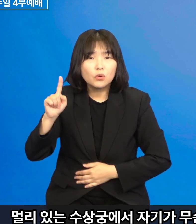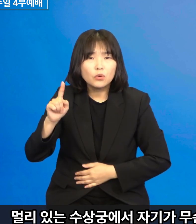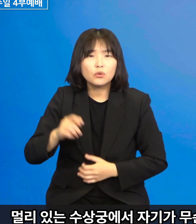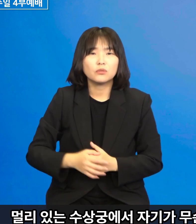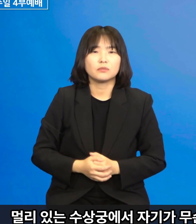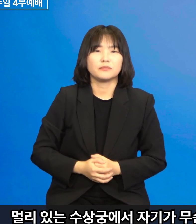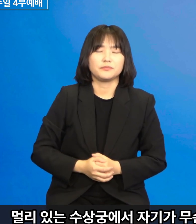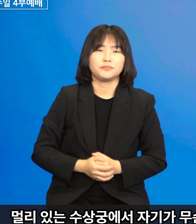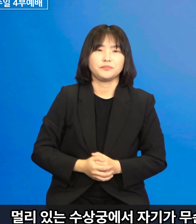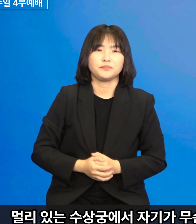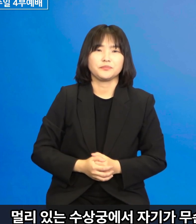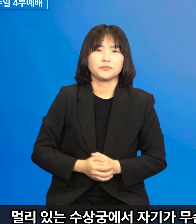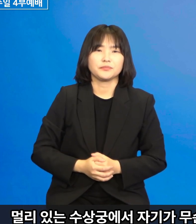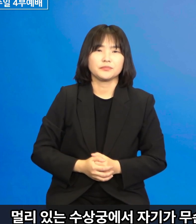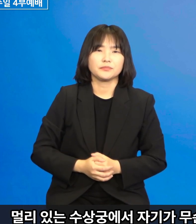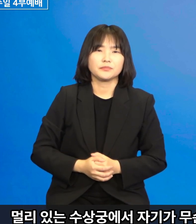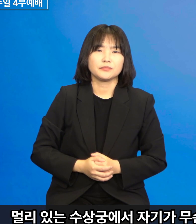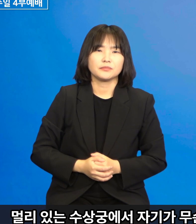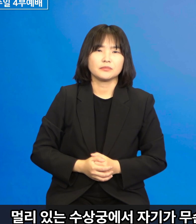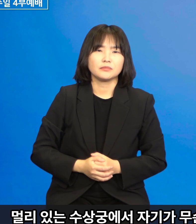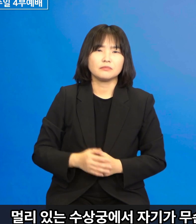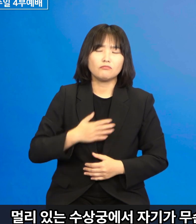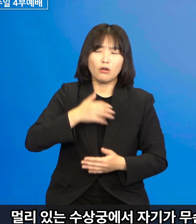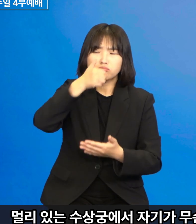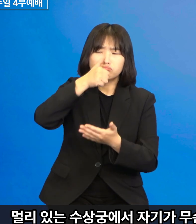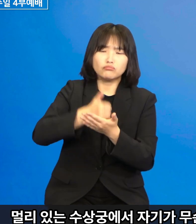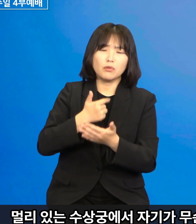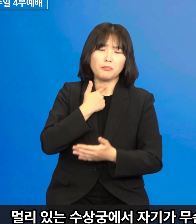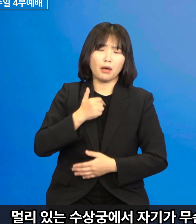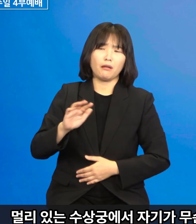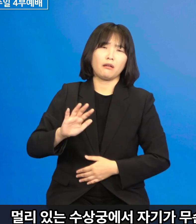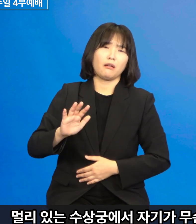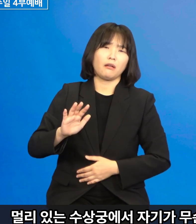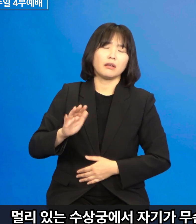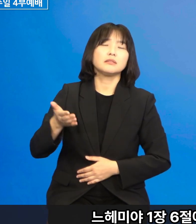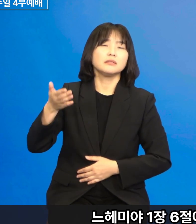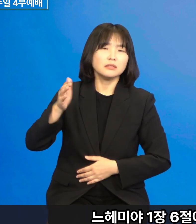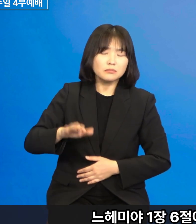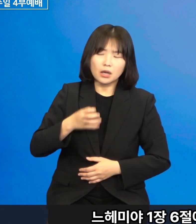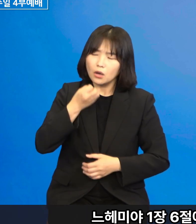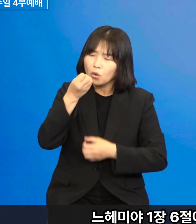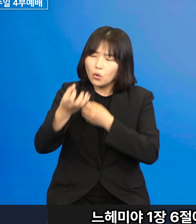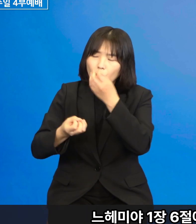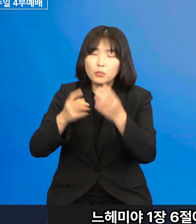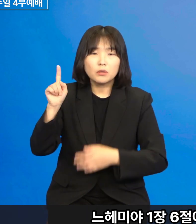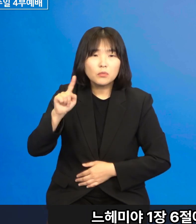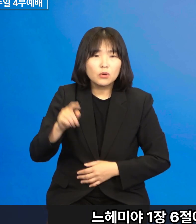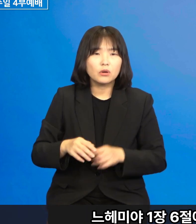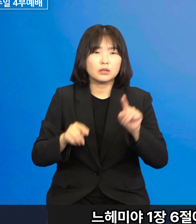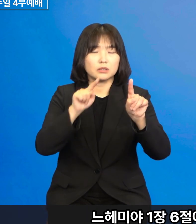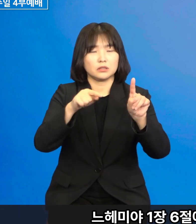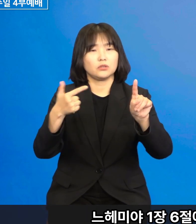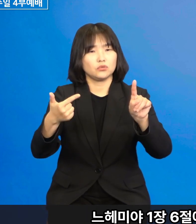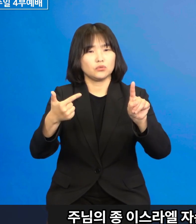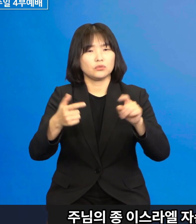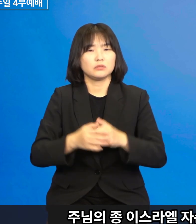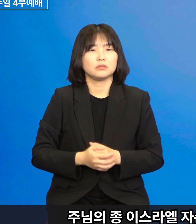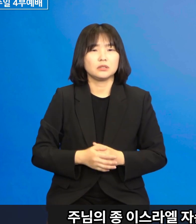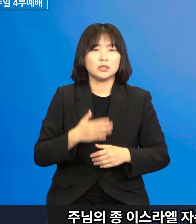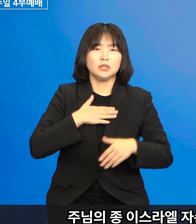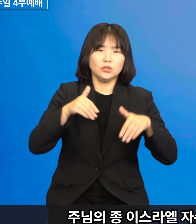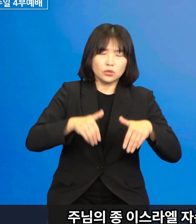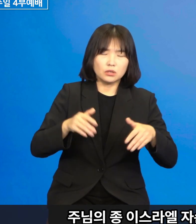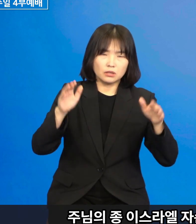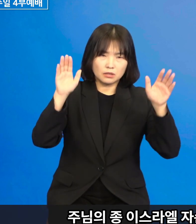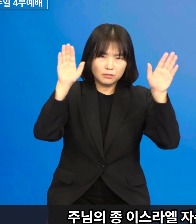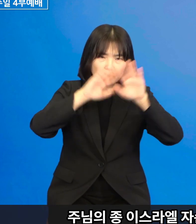있는 수산궁에서 자기가 무슨 범죄를 했다고 그가 이렇게 고백해요. 느헤미야 1장 6절에 이 종이 밤낮 주님 앞에 주님의 종